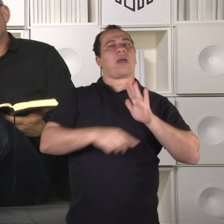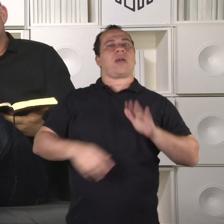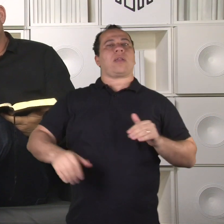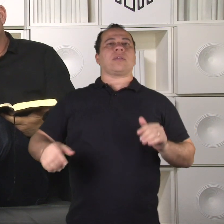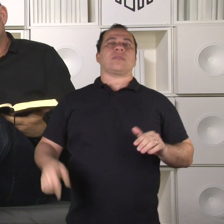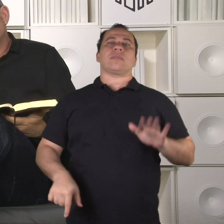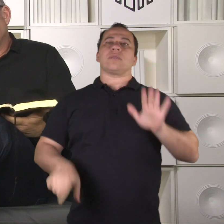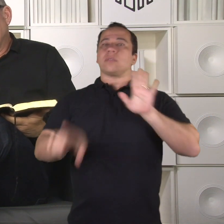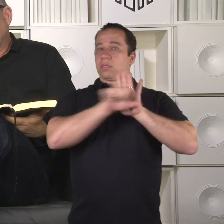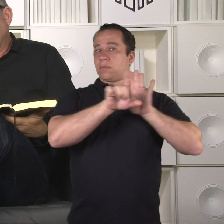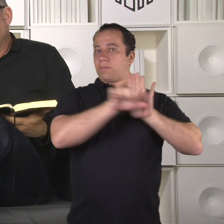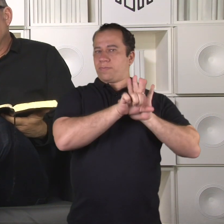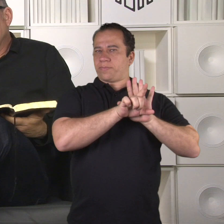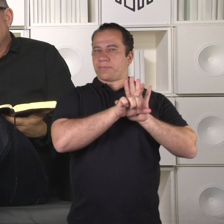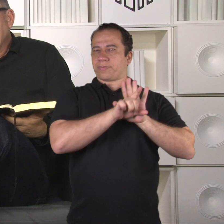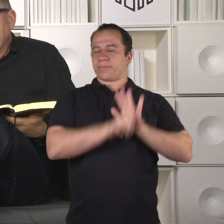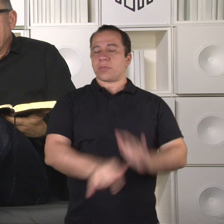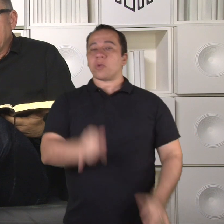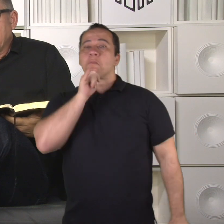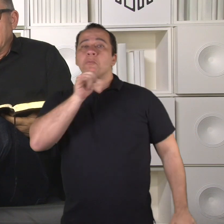guardar o sábado.